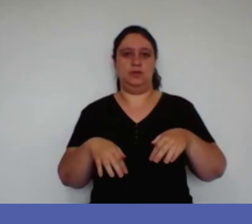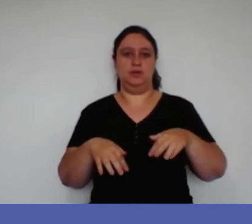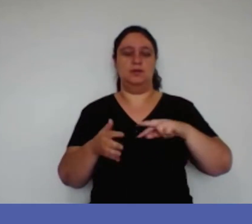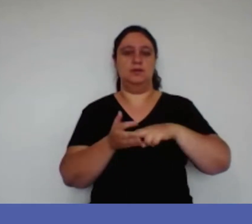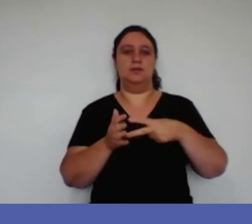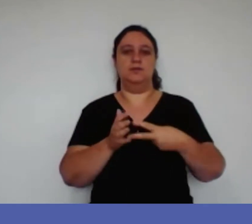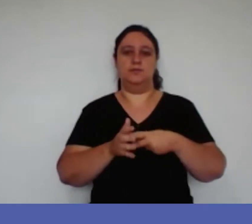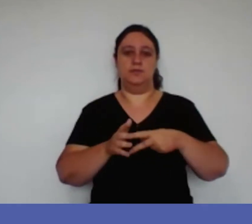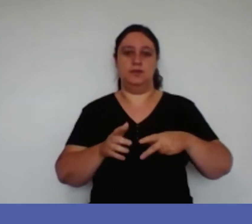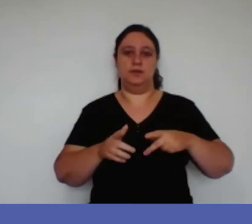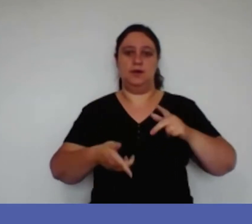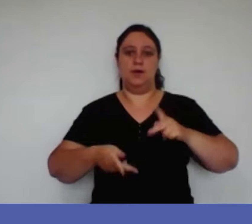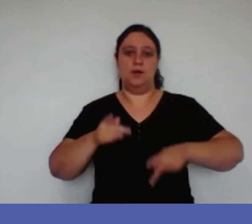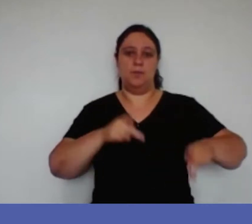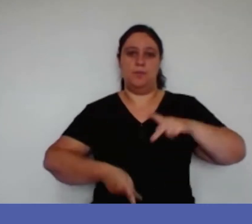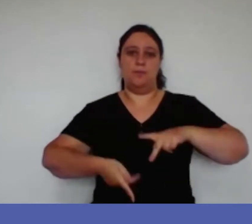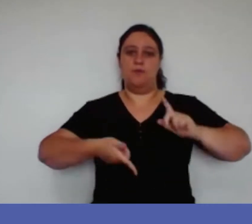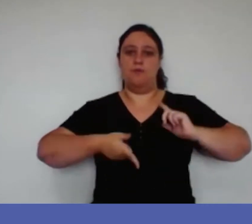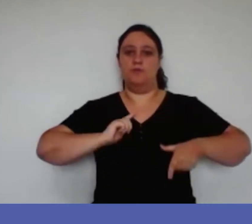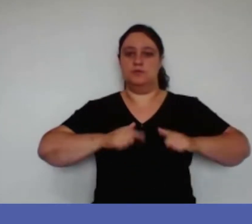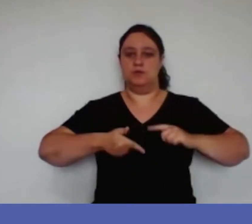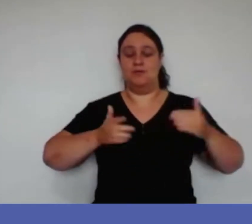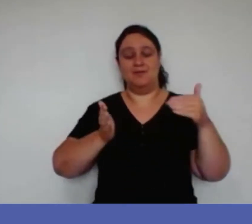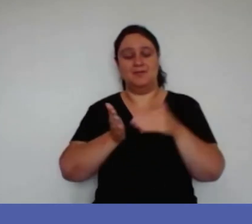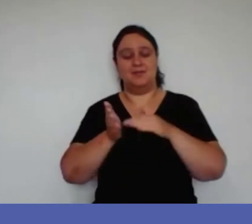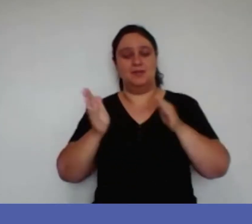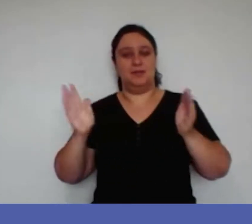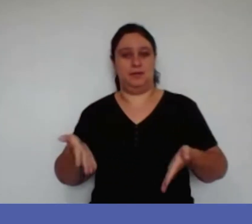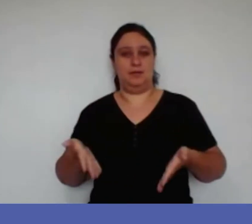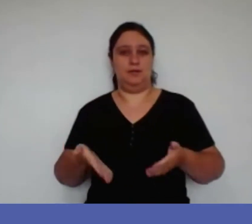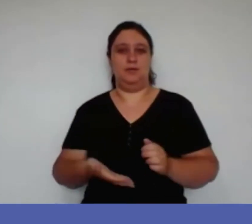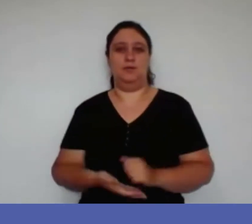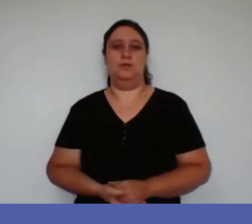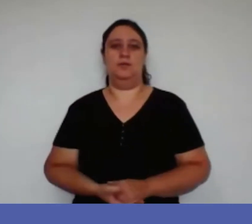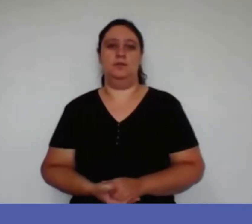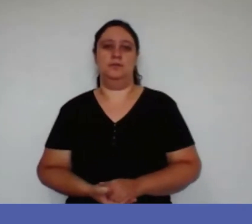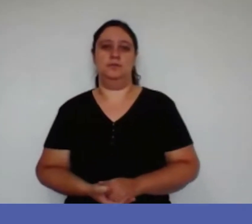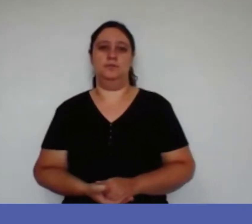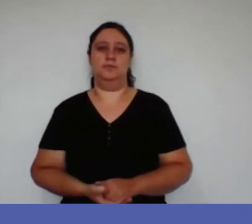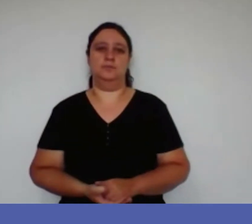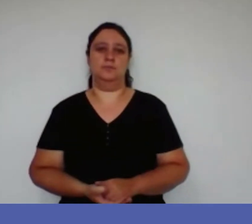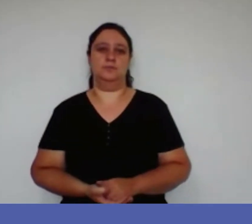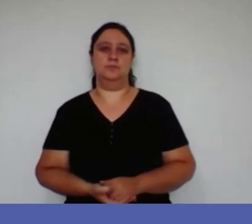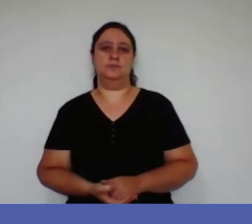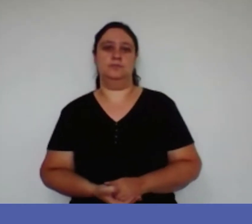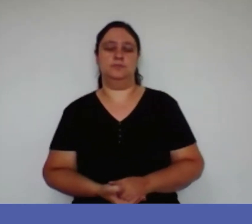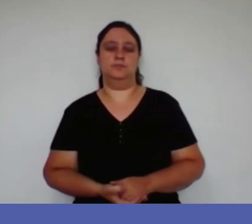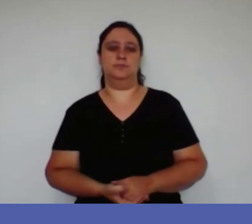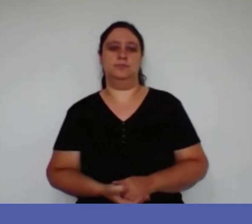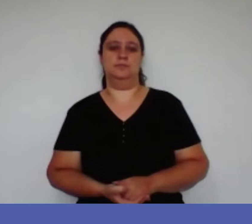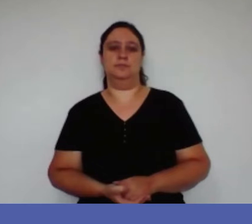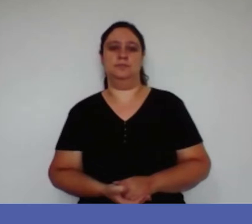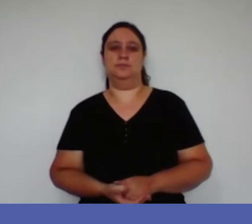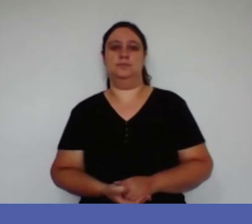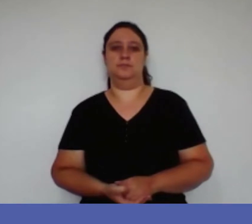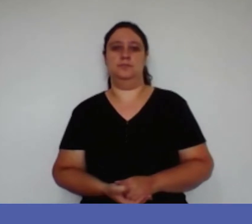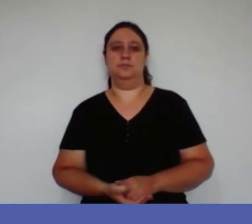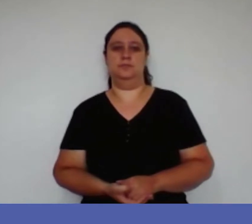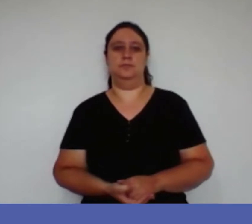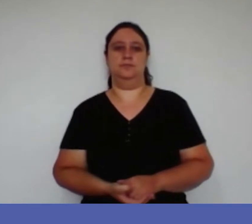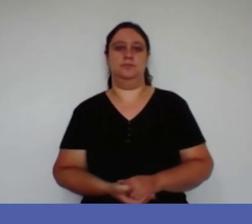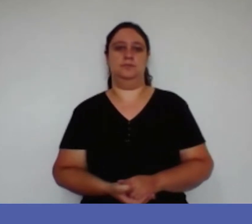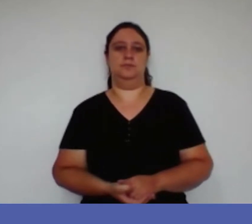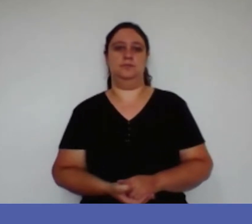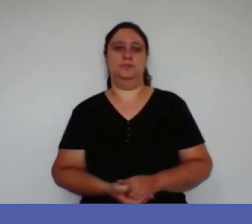tempos, tá? E no tempo do povo de Israel, né, houve, infelizmente, foi passando o